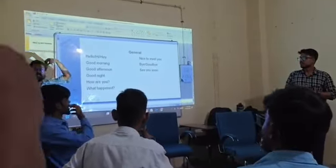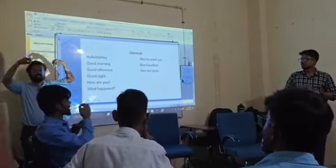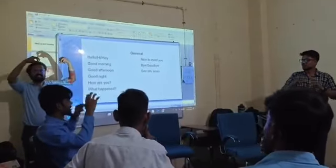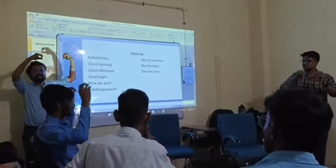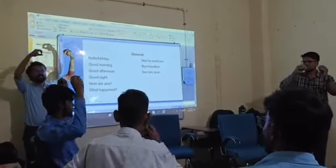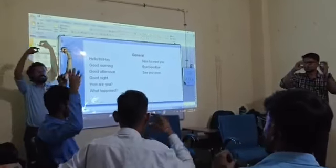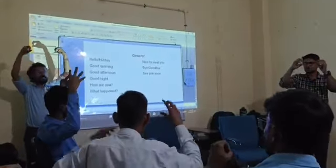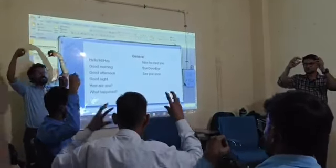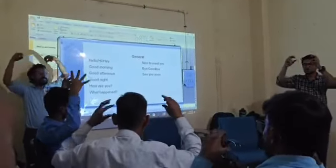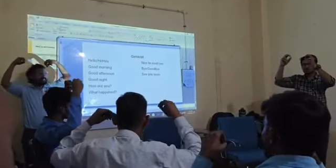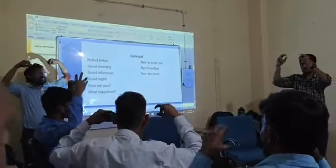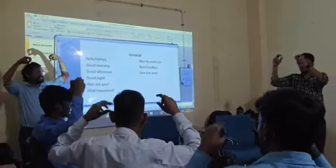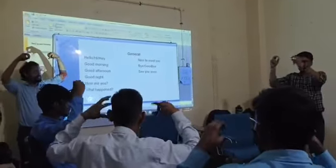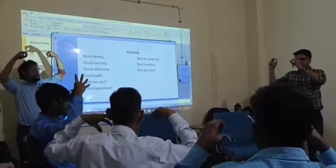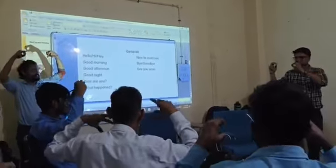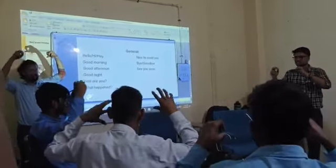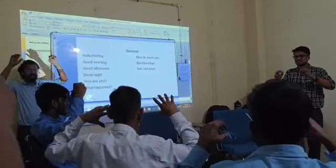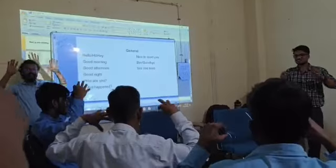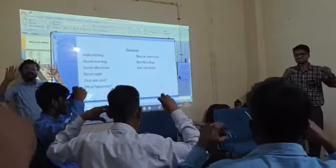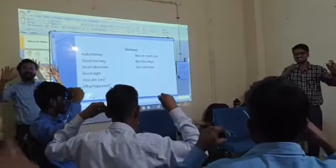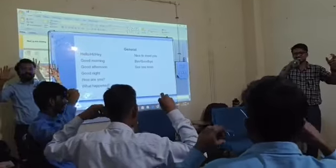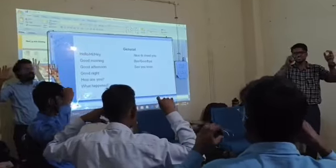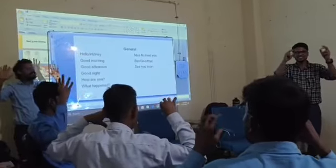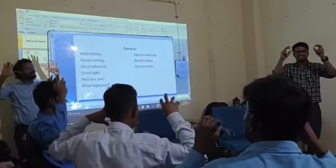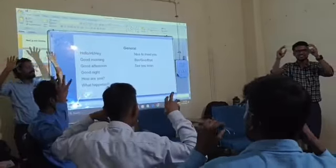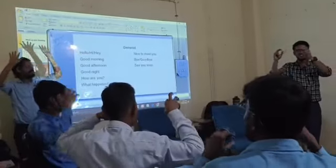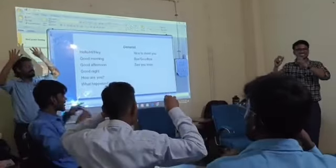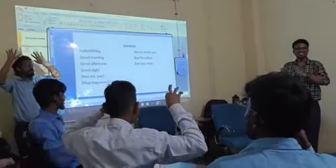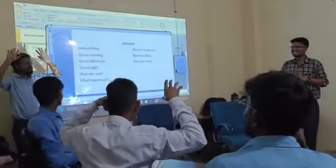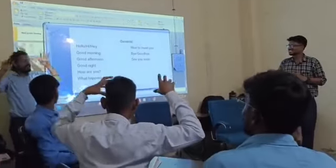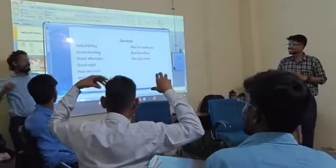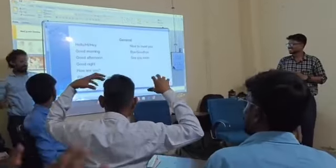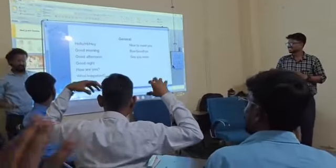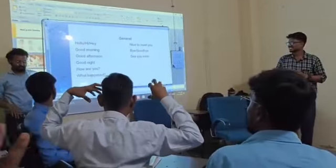और टिमटिमाता हुआ बारिश, ठीक है।